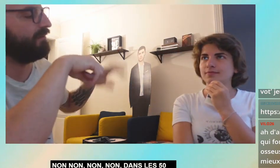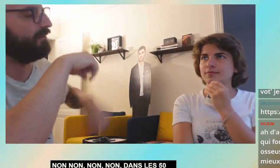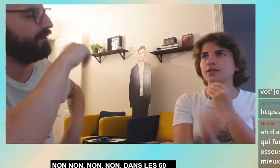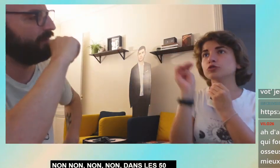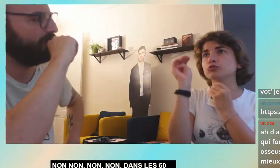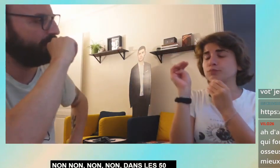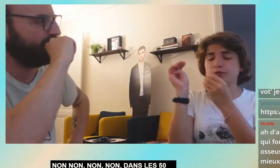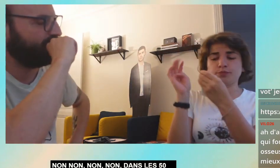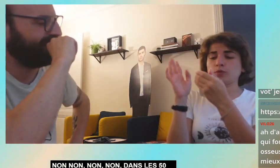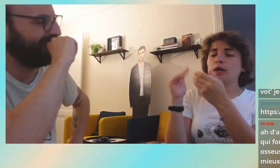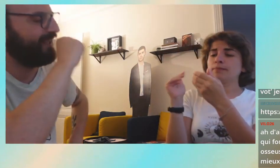Un petit peu.